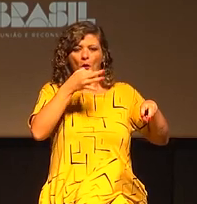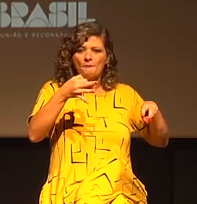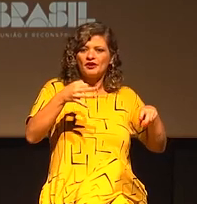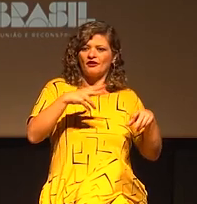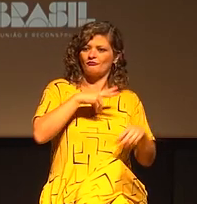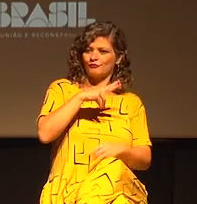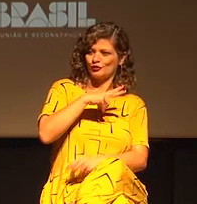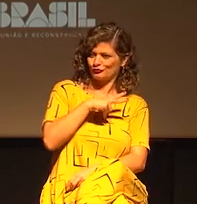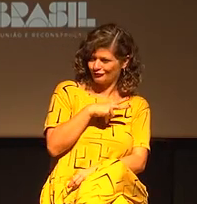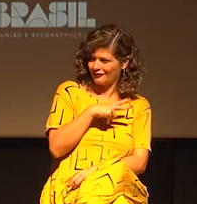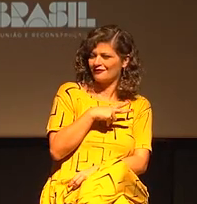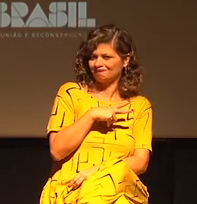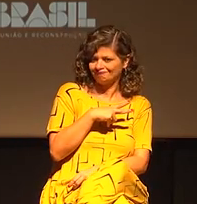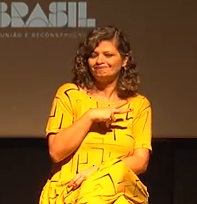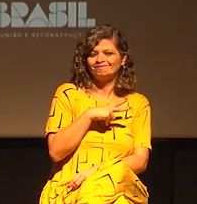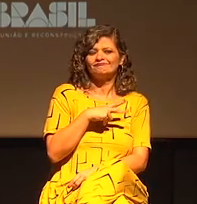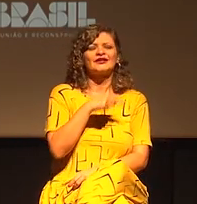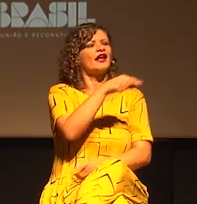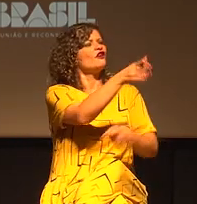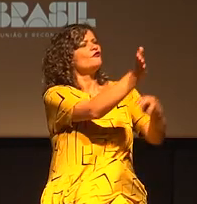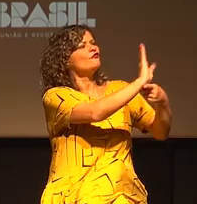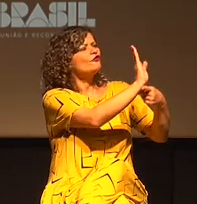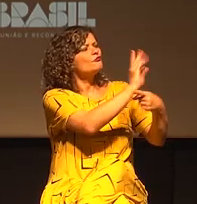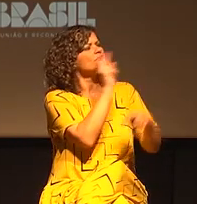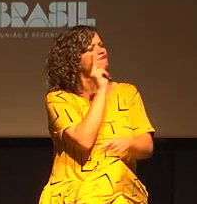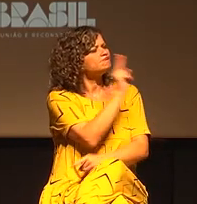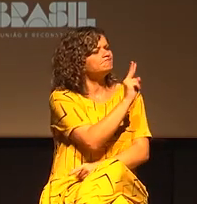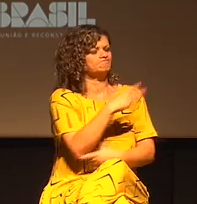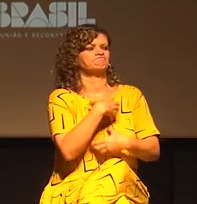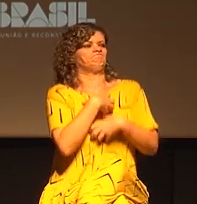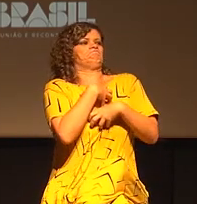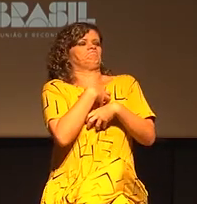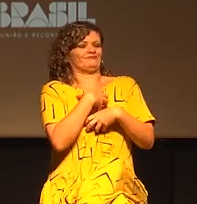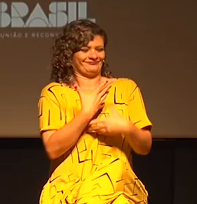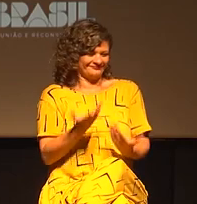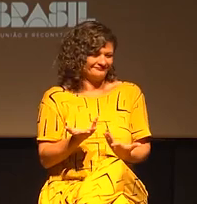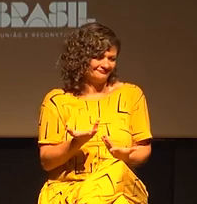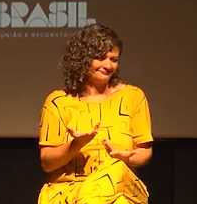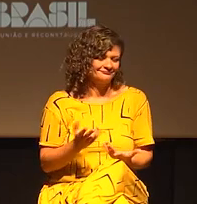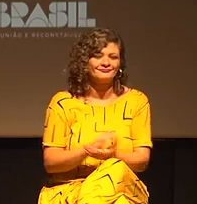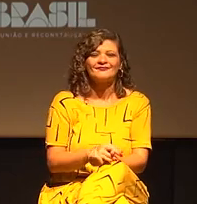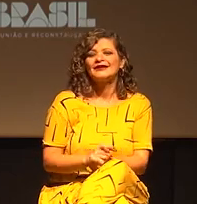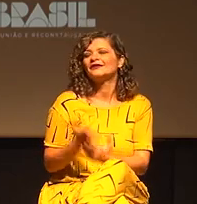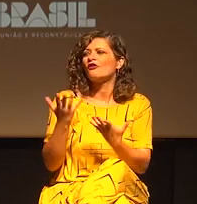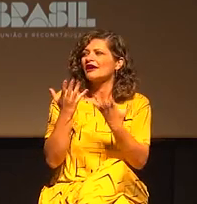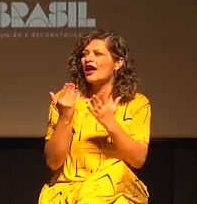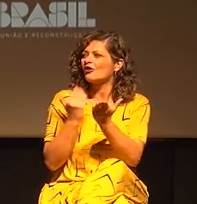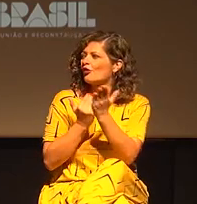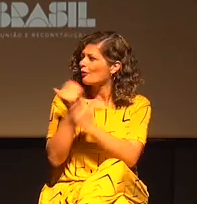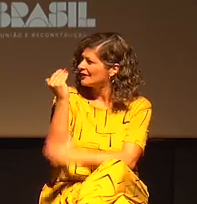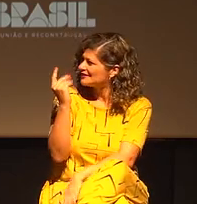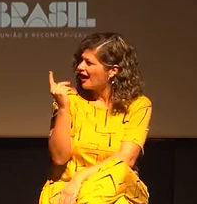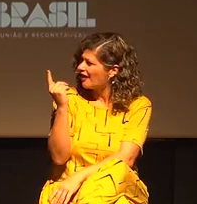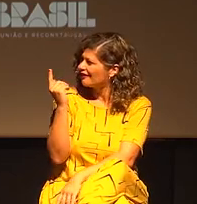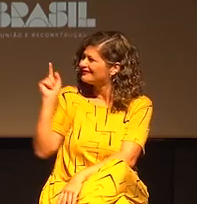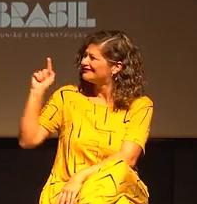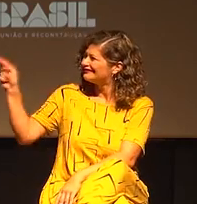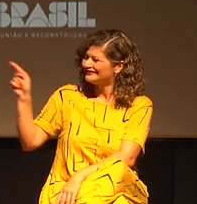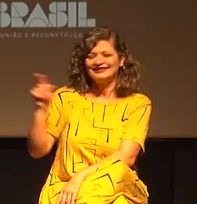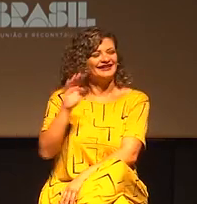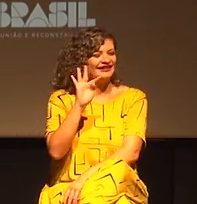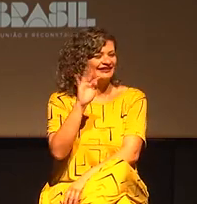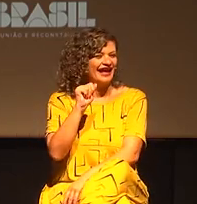tocou no filme com a sua história e o filme então eu queria começar vamos começar pela